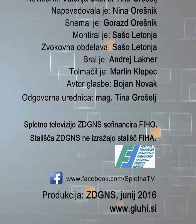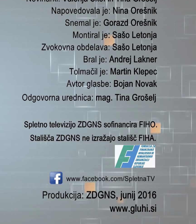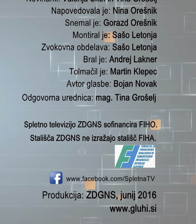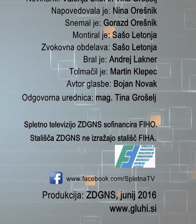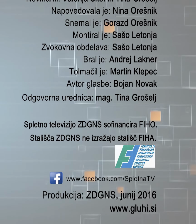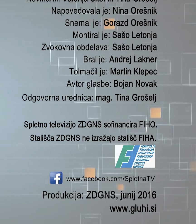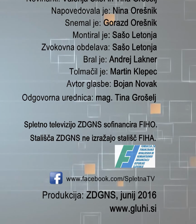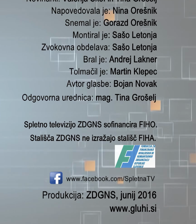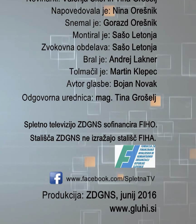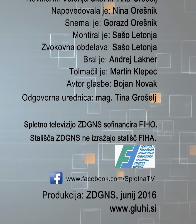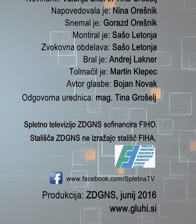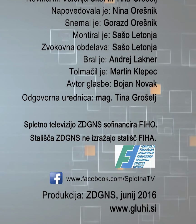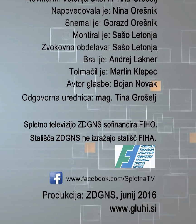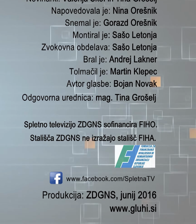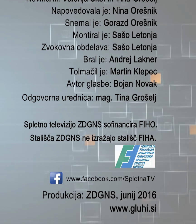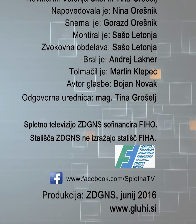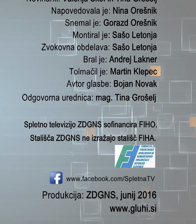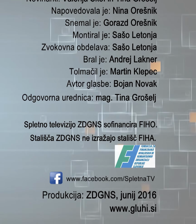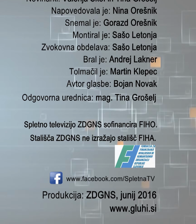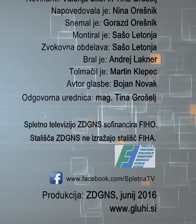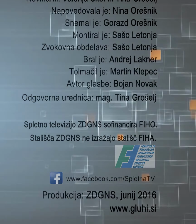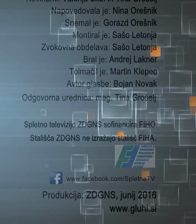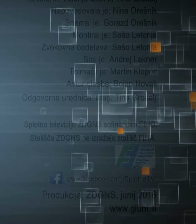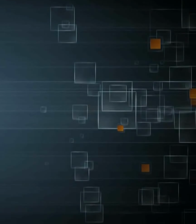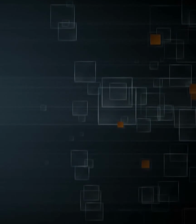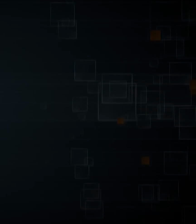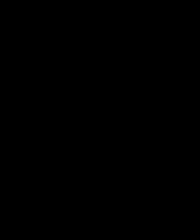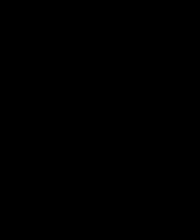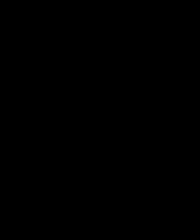Zato okvaro sluha Zato okvaro sluha